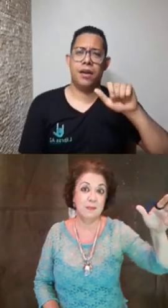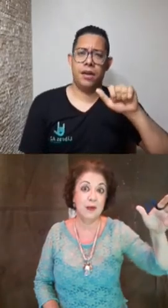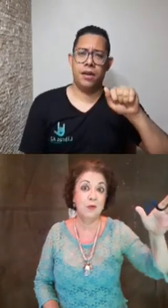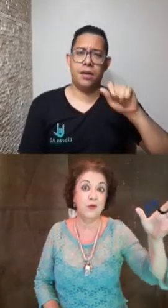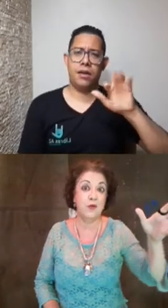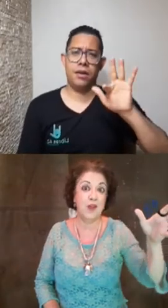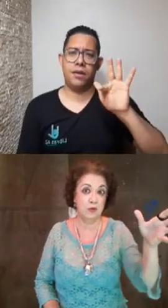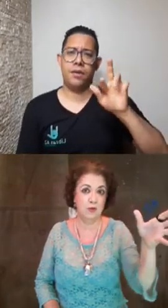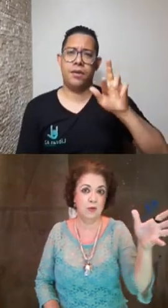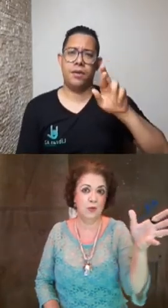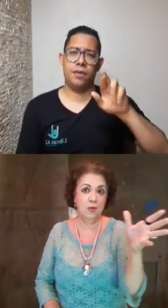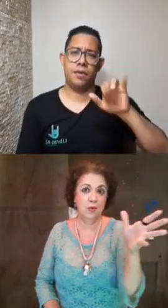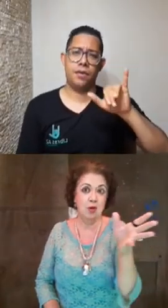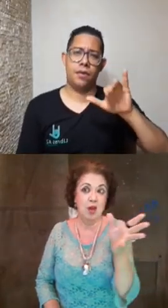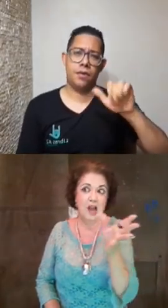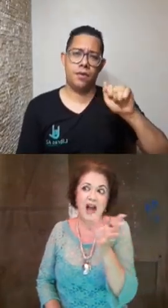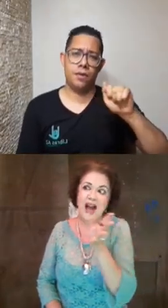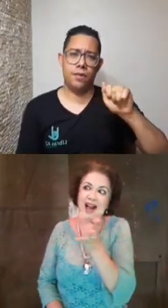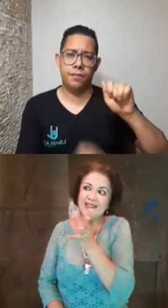transportadas pelo vento